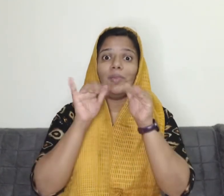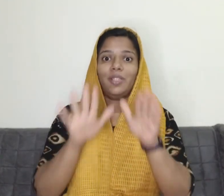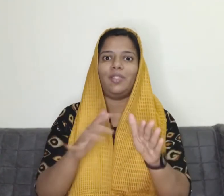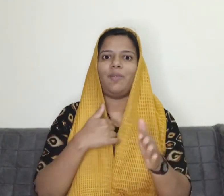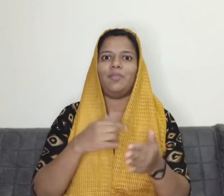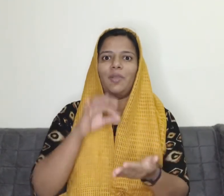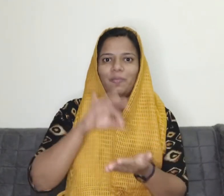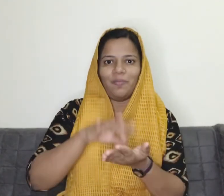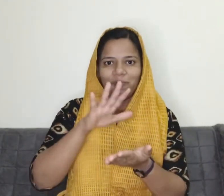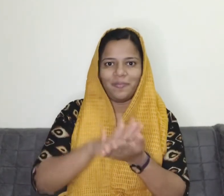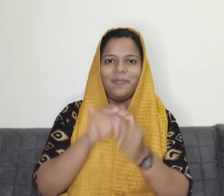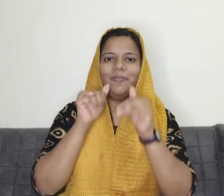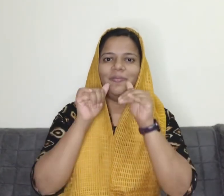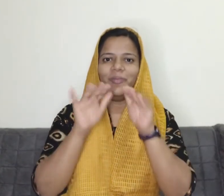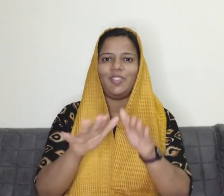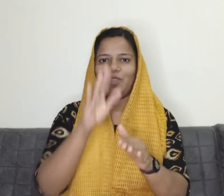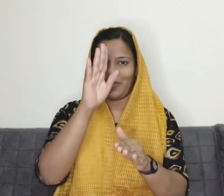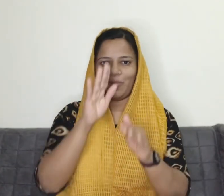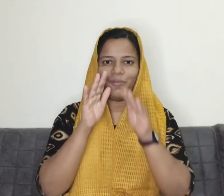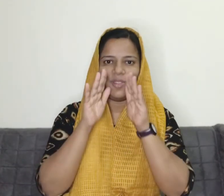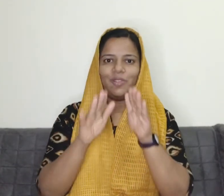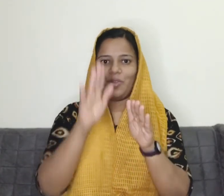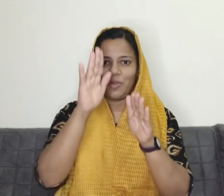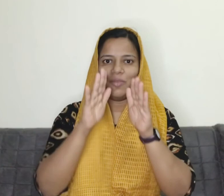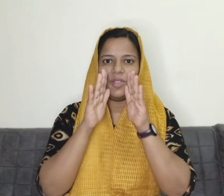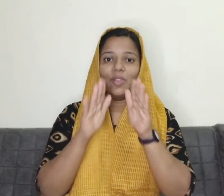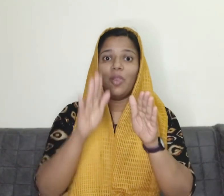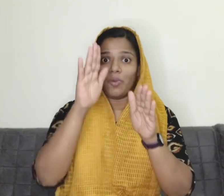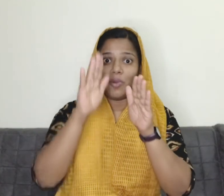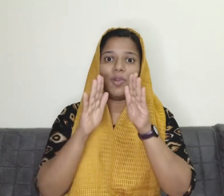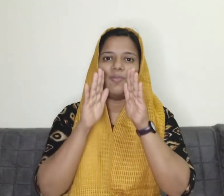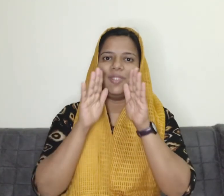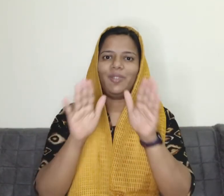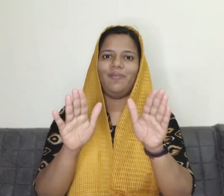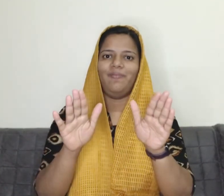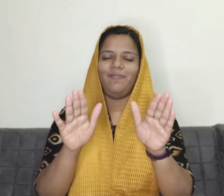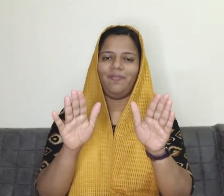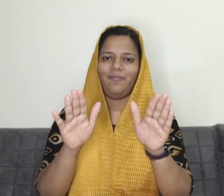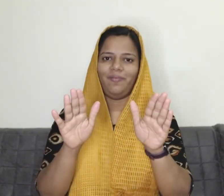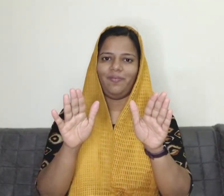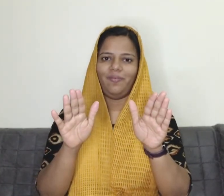ബ്ലെസ്ഡ്, വി ആർ പെർമനൻ്റ്ലി ബ്ലെസ്ഡ്. ഗോഡ് ബ്ലെസ് യു, ഗോഡ് ബ്ലെസ് യു, ഗോഡ് ബ്ലെസ് യു.